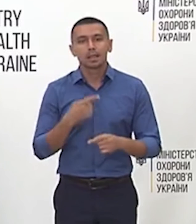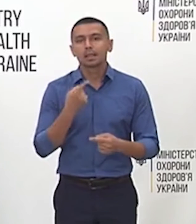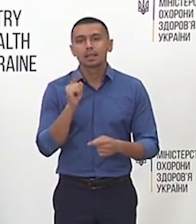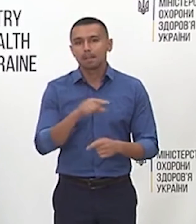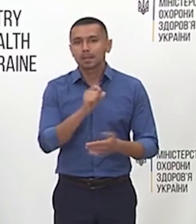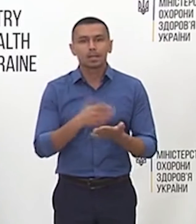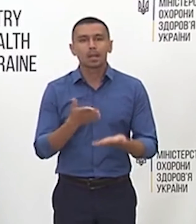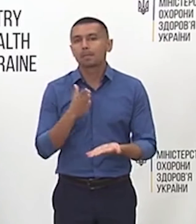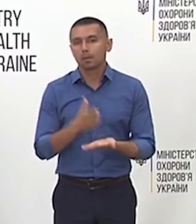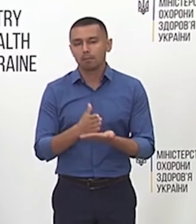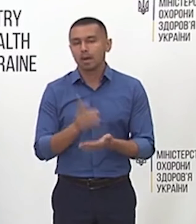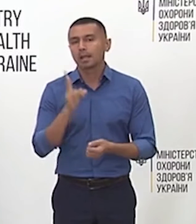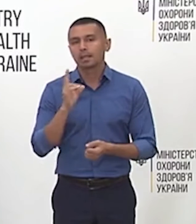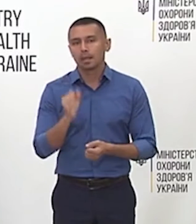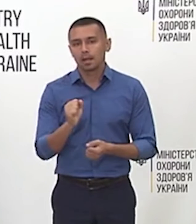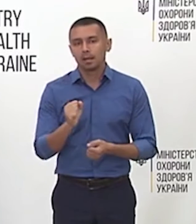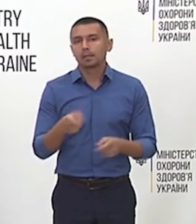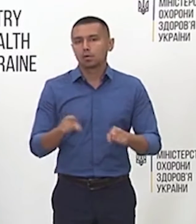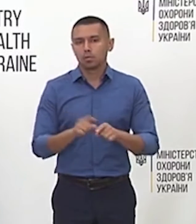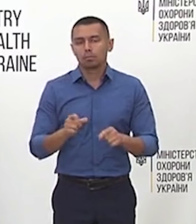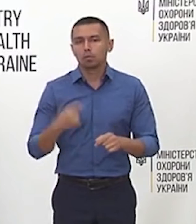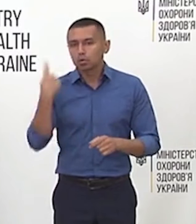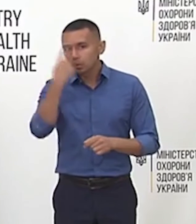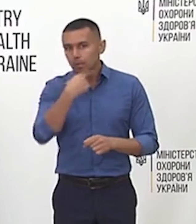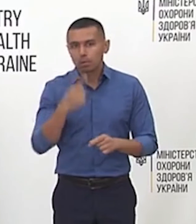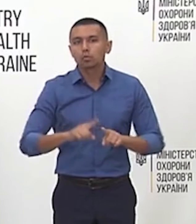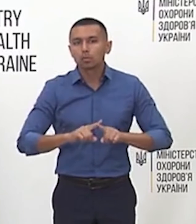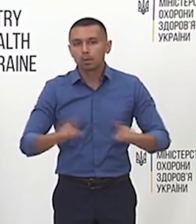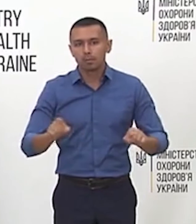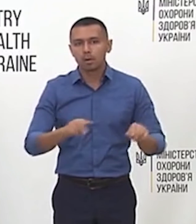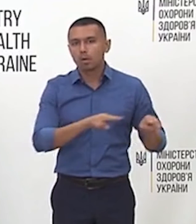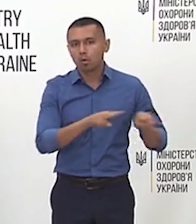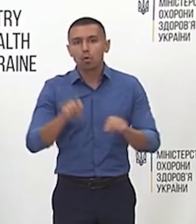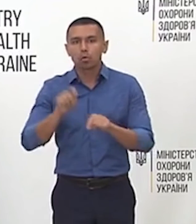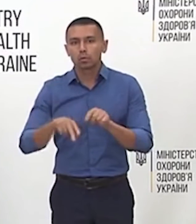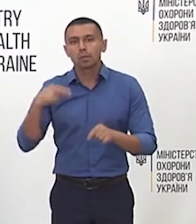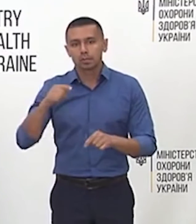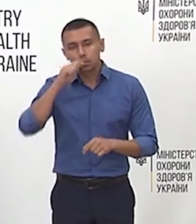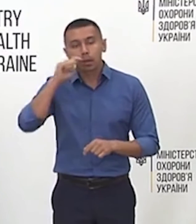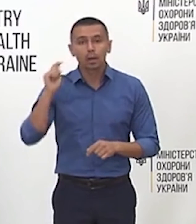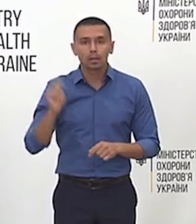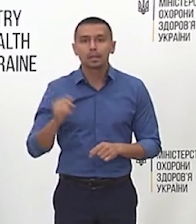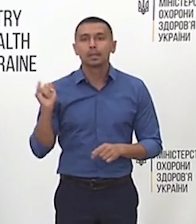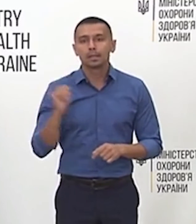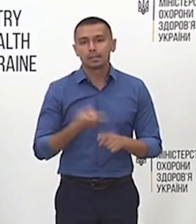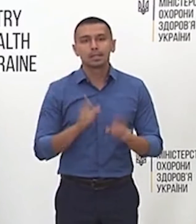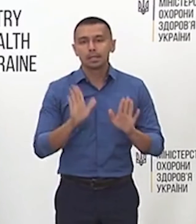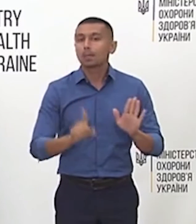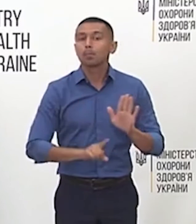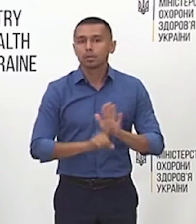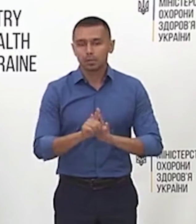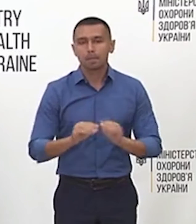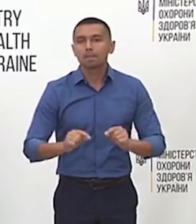питання, яке перебуває на такому особистому, особливому контролі в президента країни. І це тільки